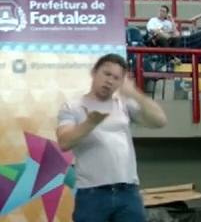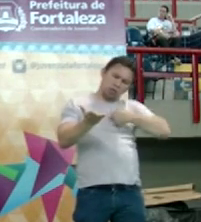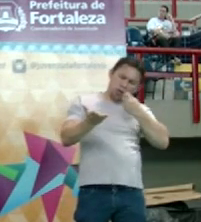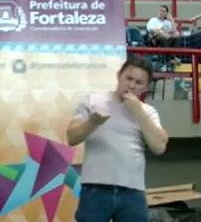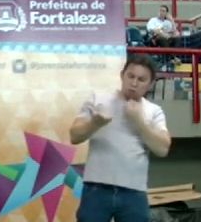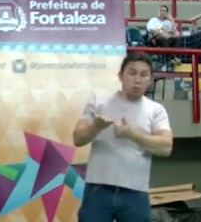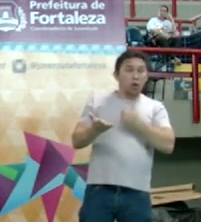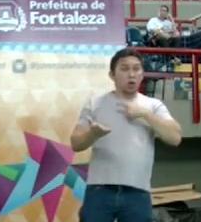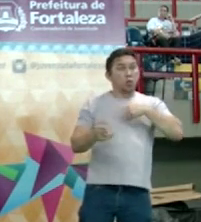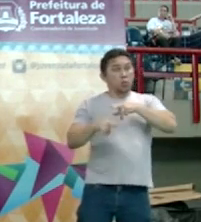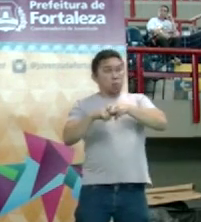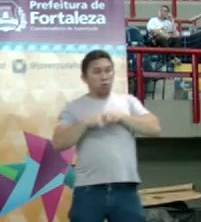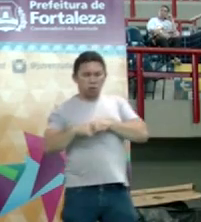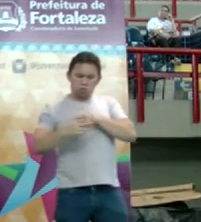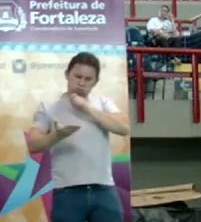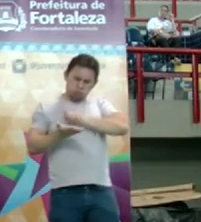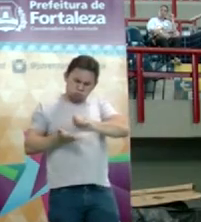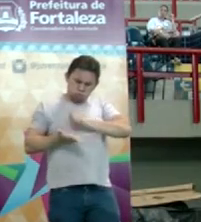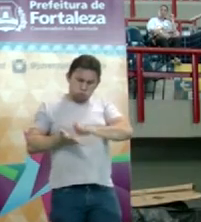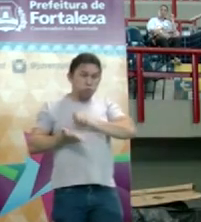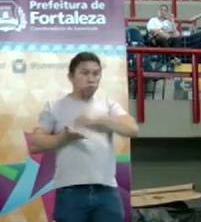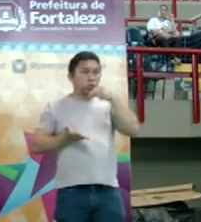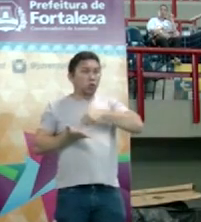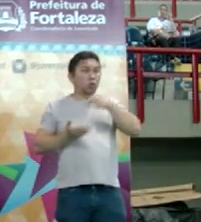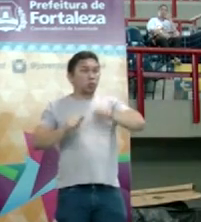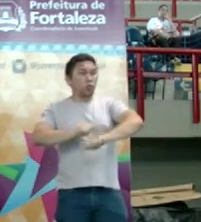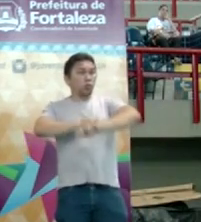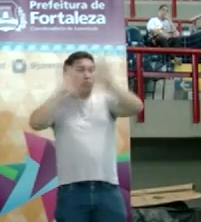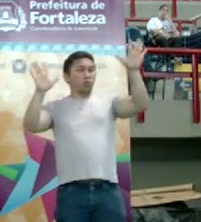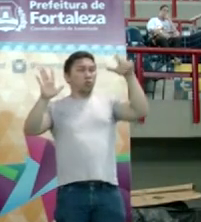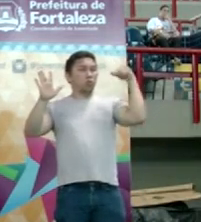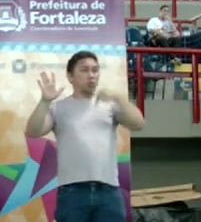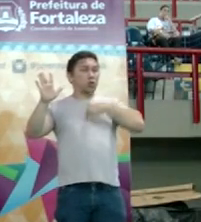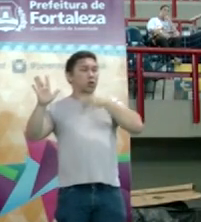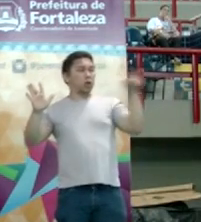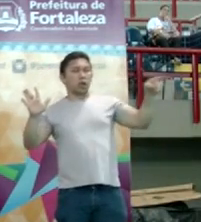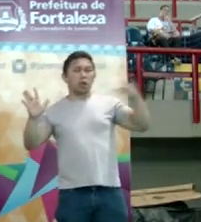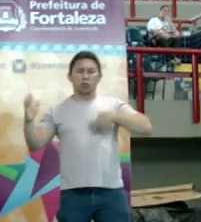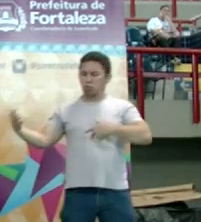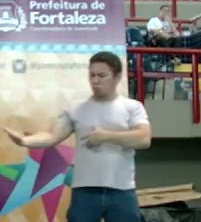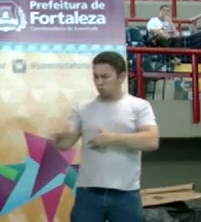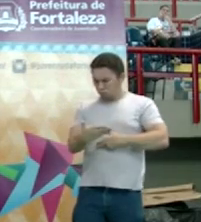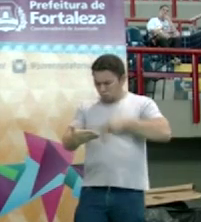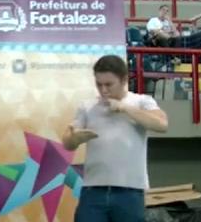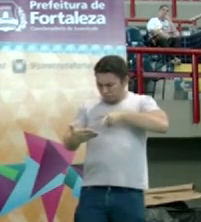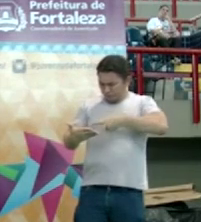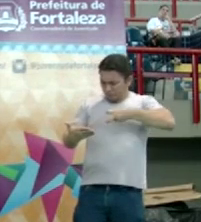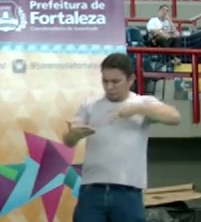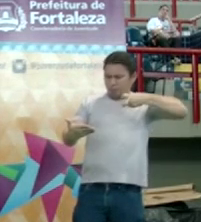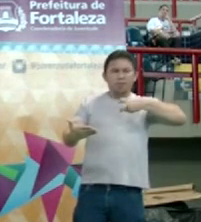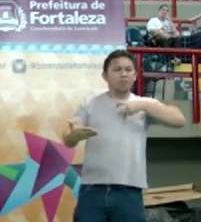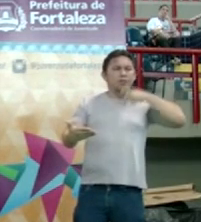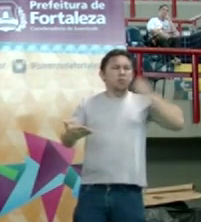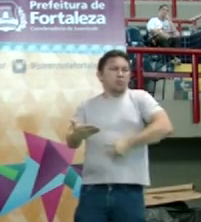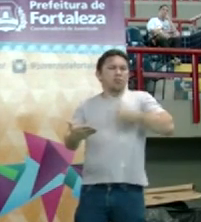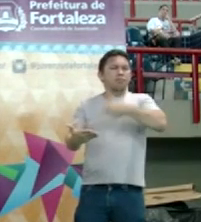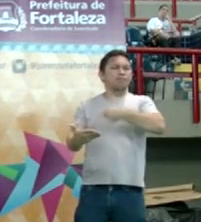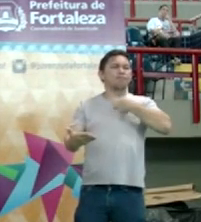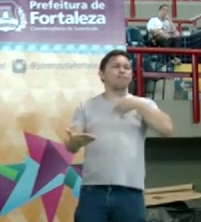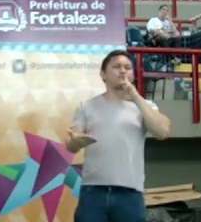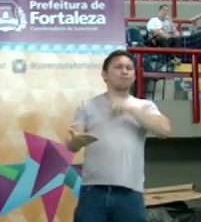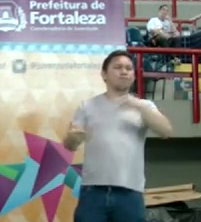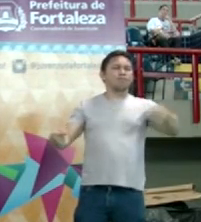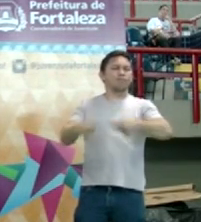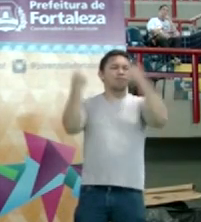Eu preciso deixar de uma maneira tão clara, tão objetiva, que na medida em que ele for lendo o meu texto,